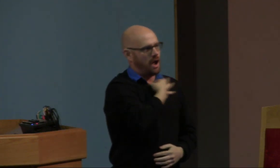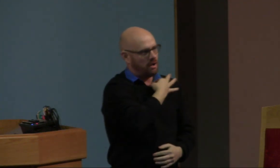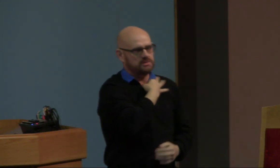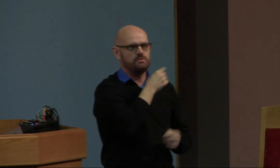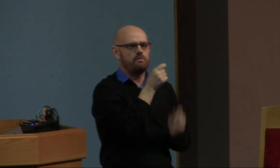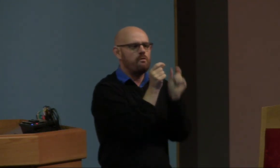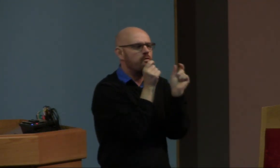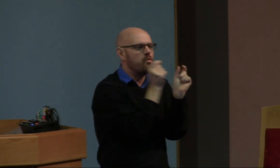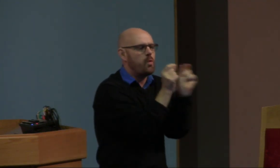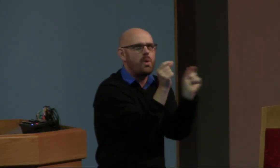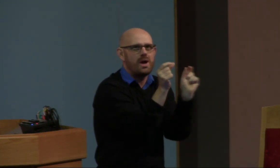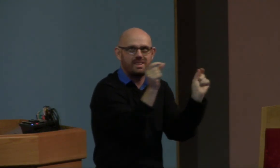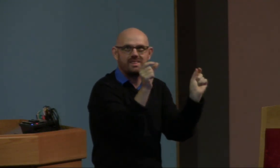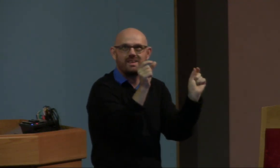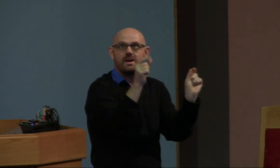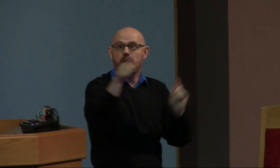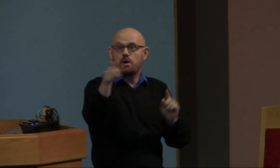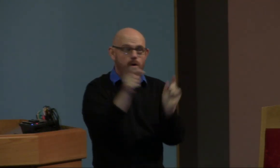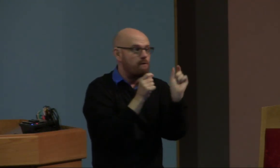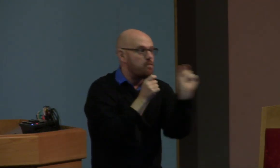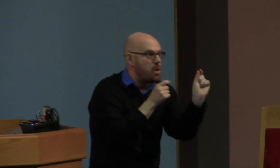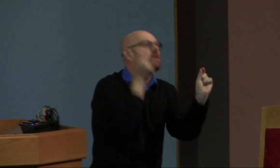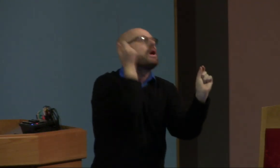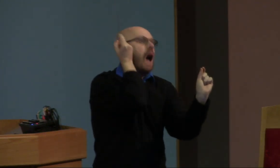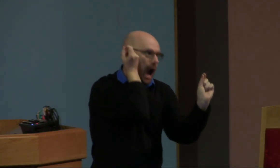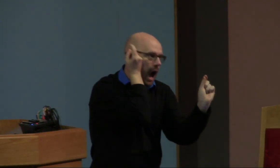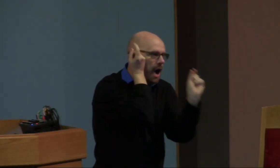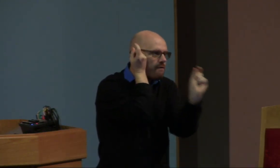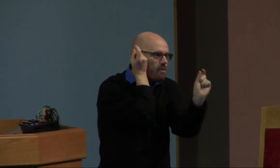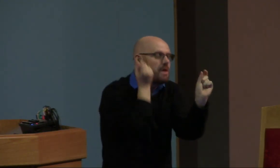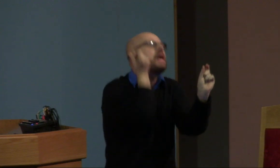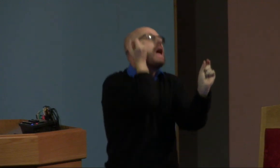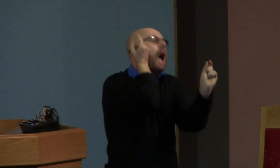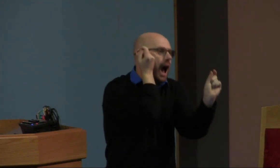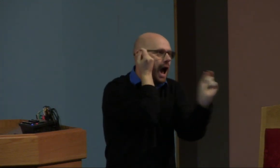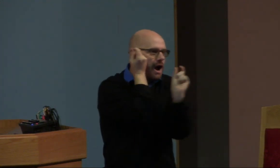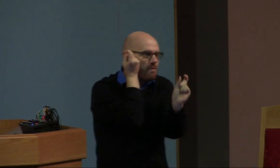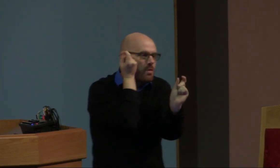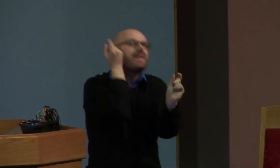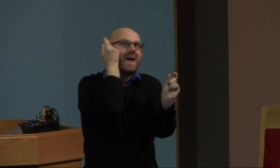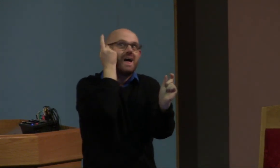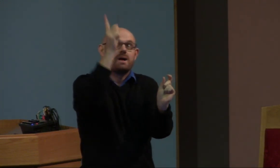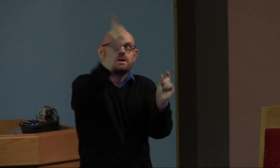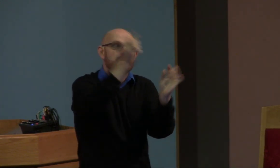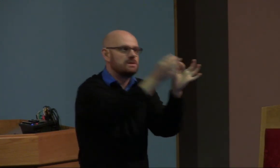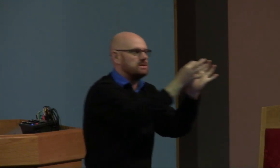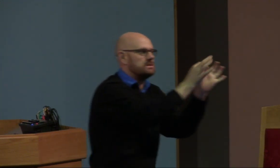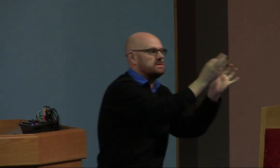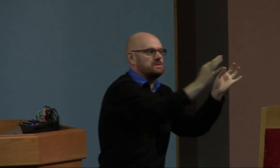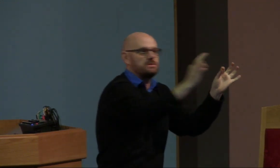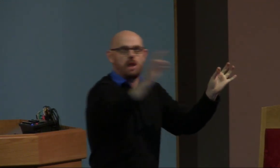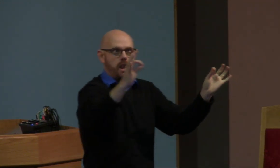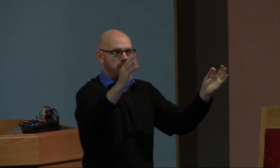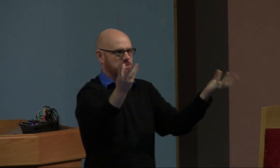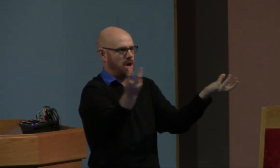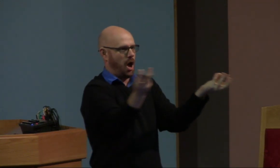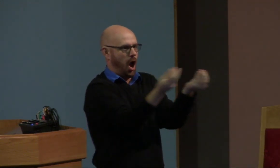Dieselfde met Afrikaans, Engels, die woorde verstaan ons as ons dit lees,